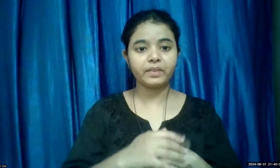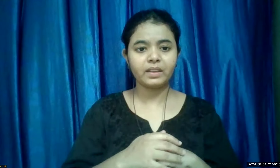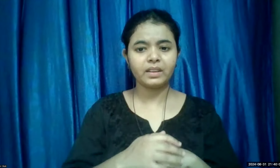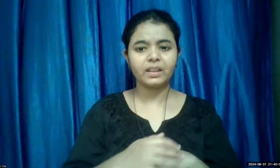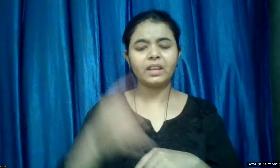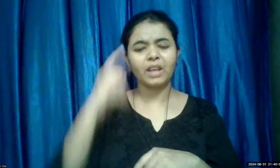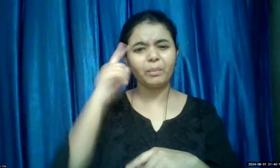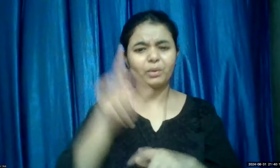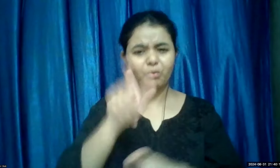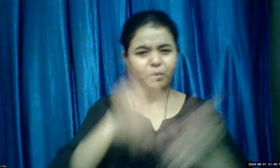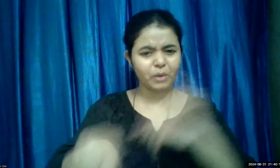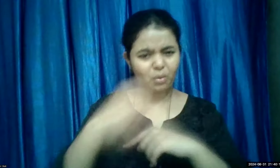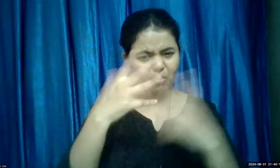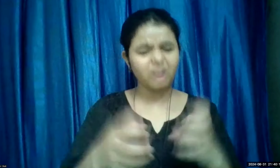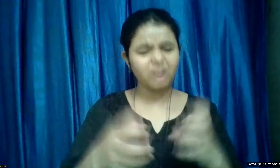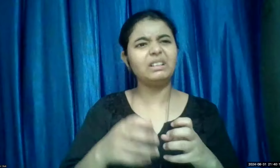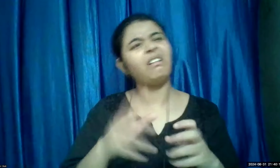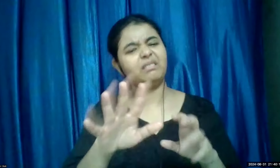दुख मिले मेरे को,